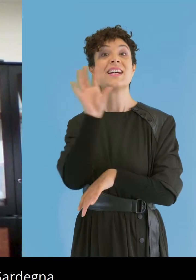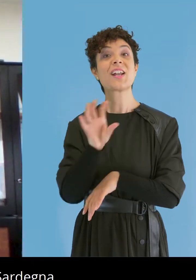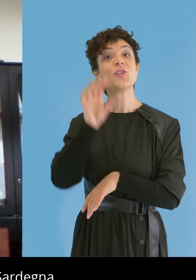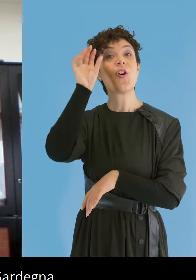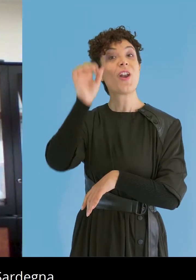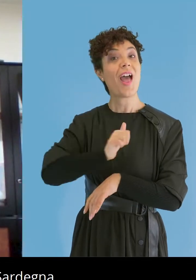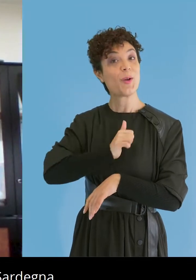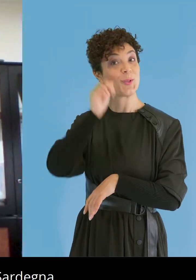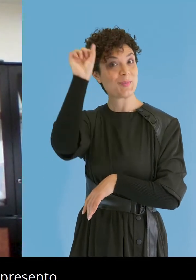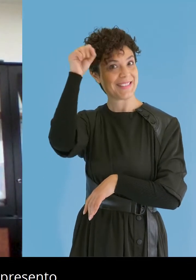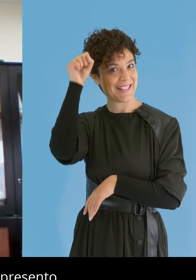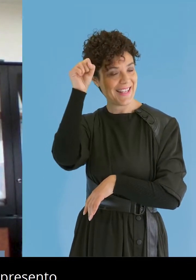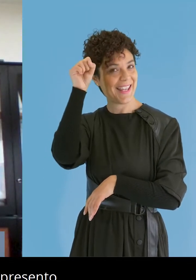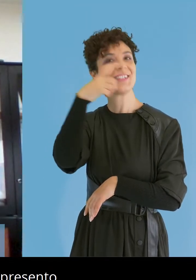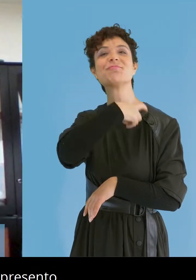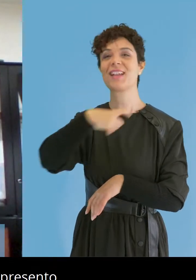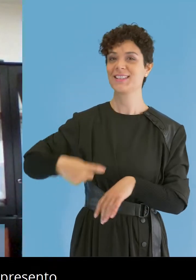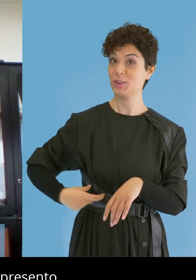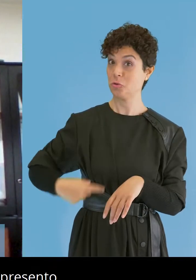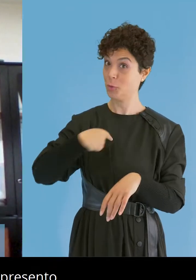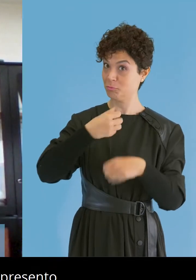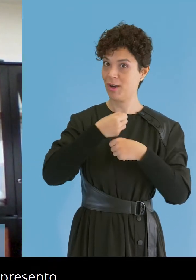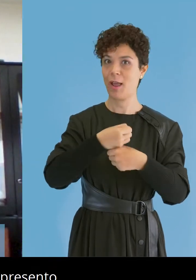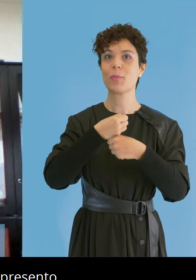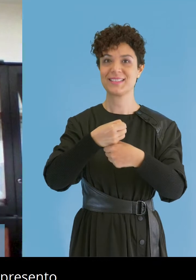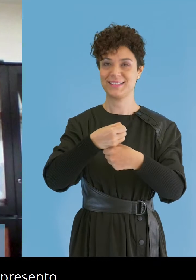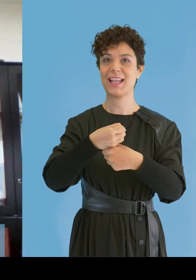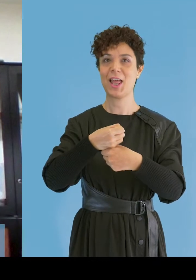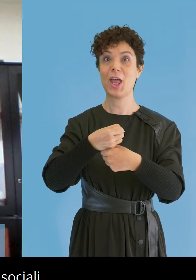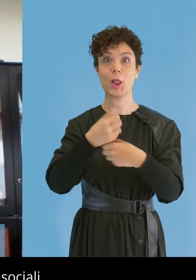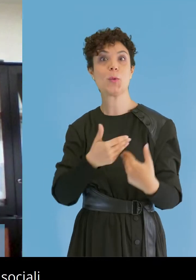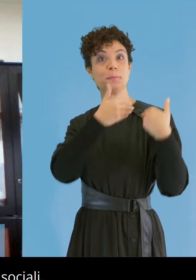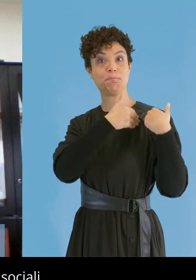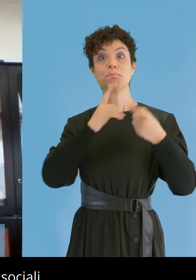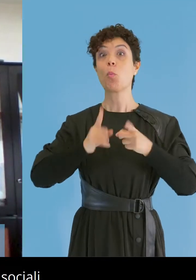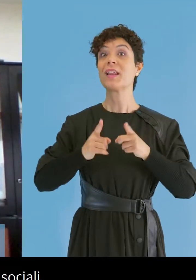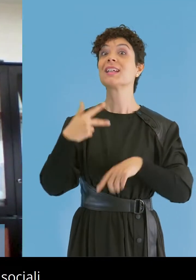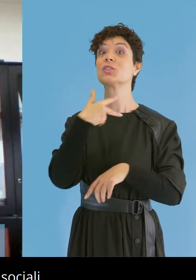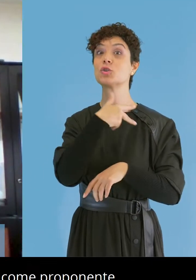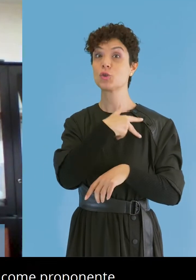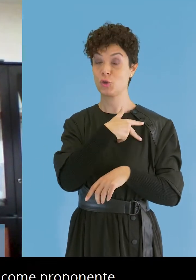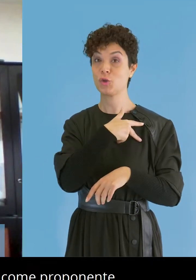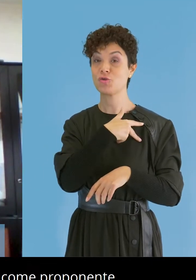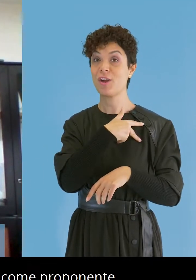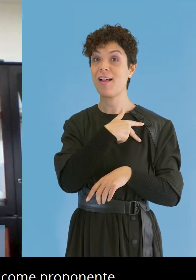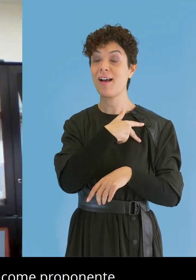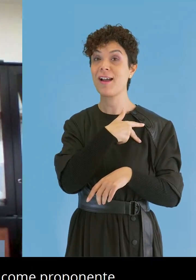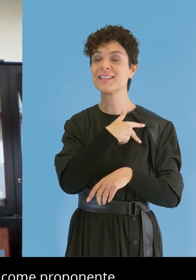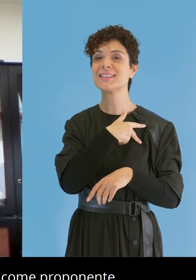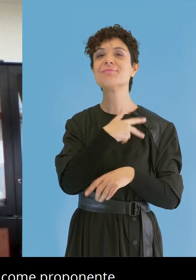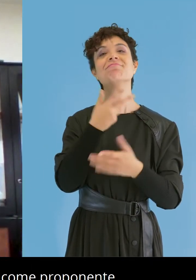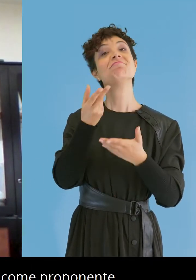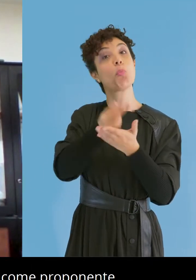la Regione Autonoma della Sardegna, tramite l'assessorato che io rappresento con la delega alle politiche sociali, è inserita in